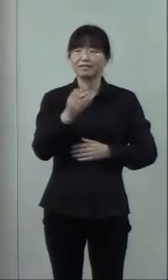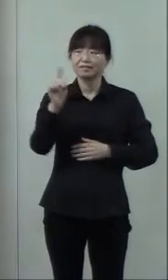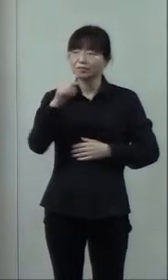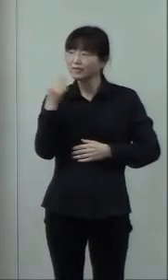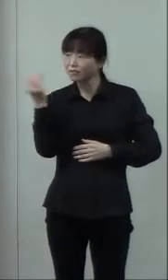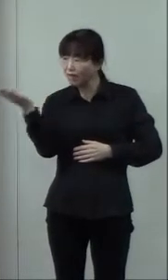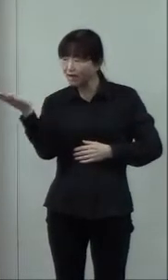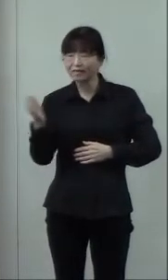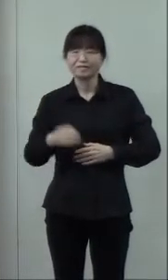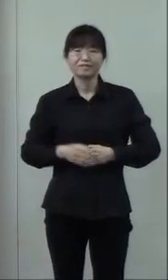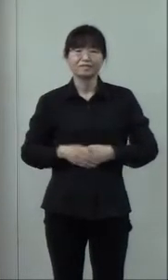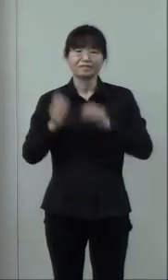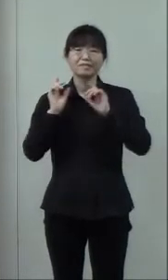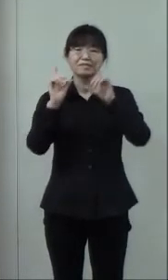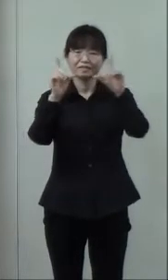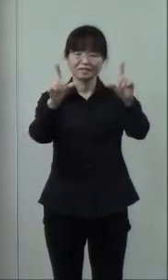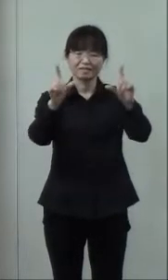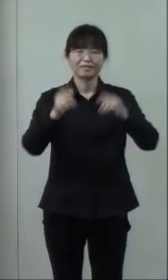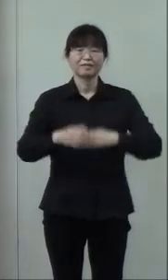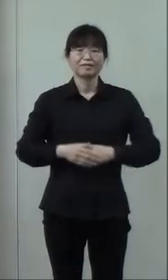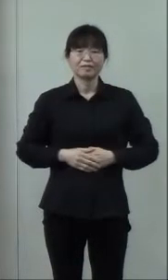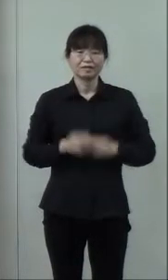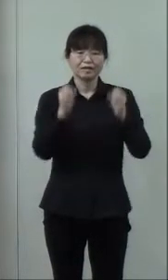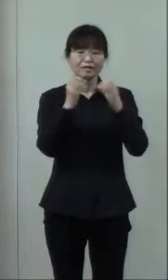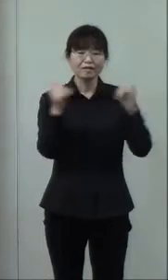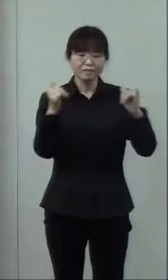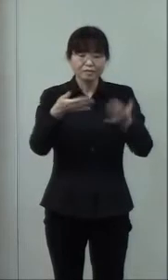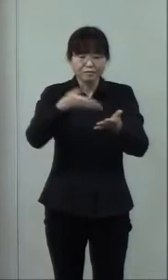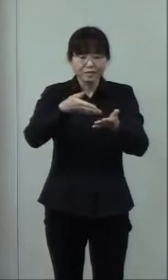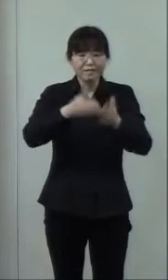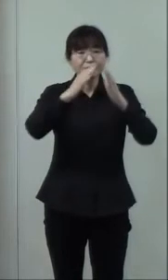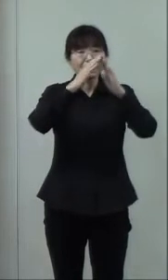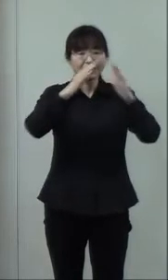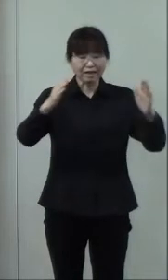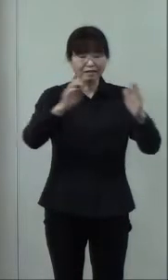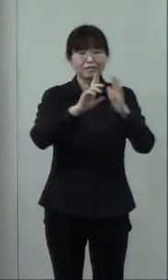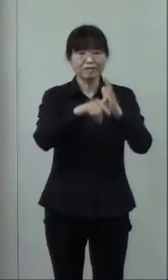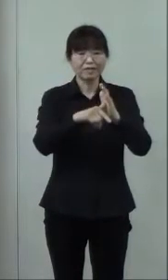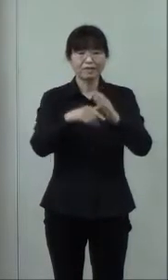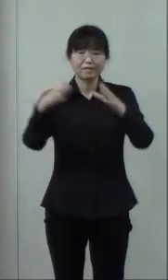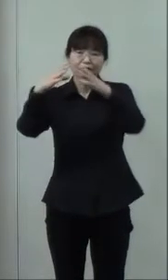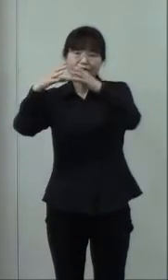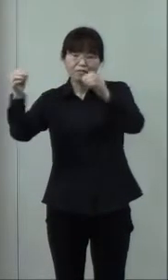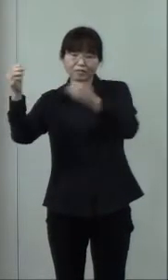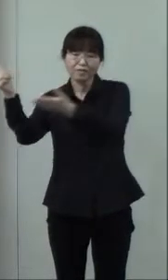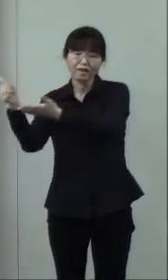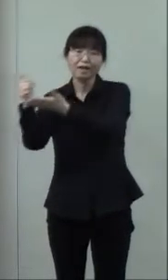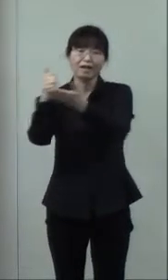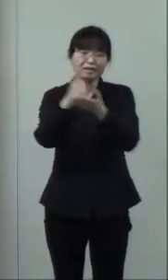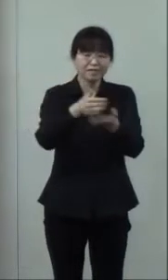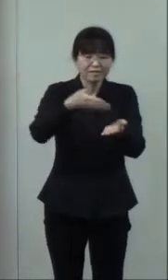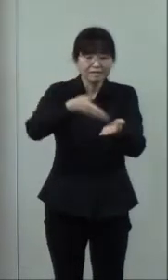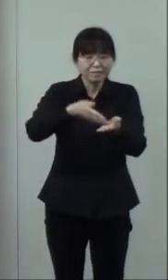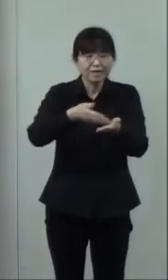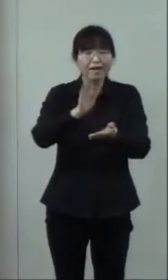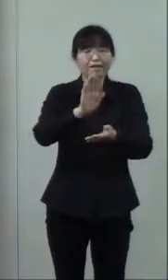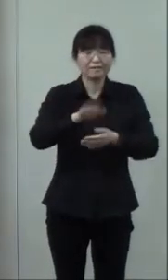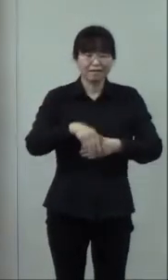十分というか、住民説明会の中で国から来て説明もいただいたところであります